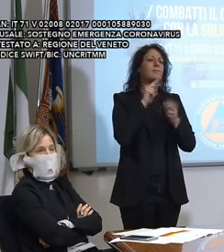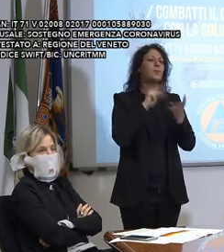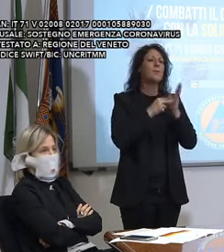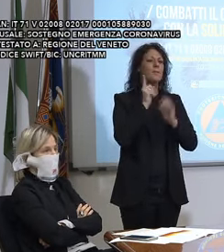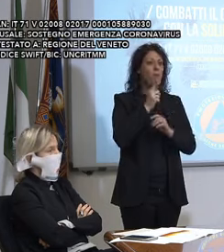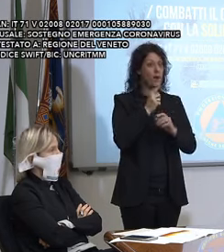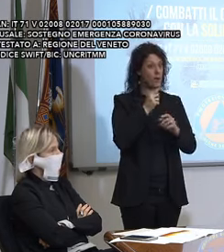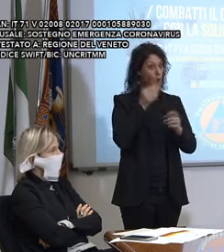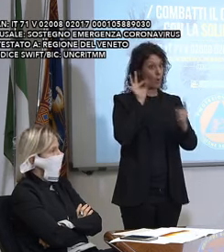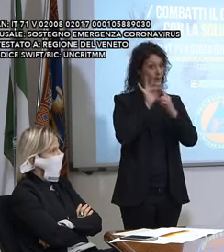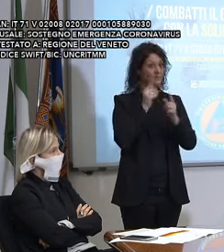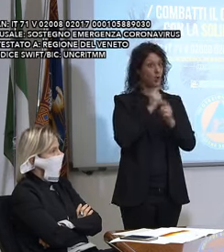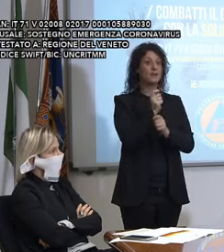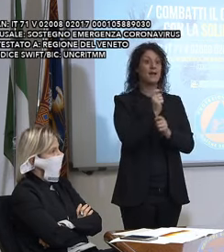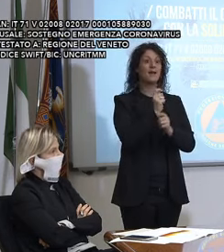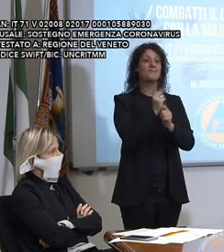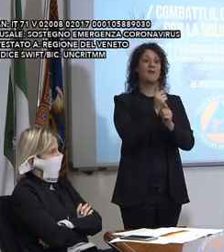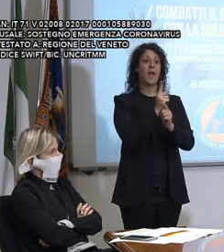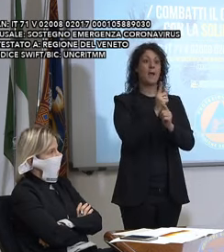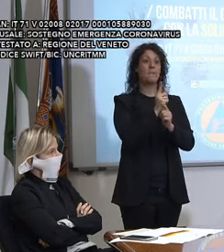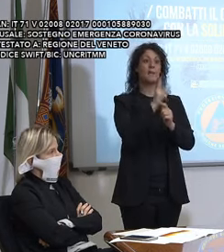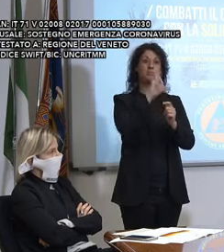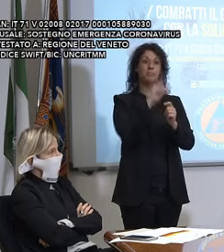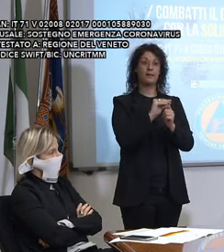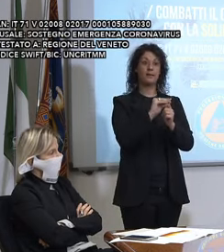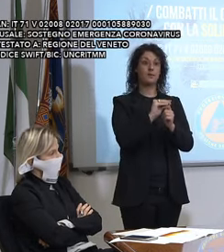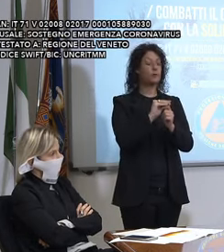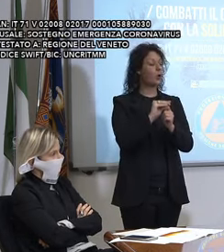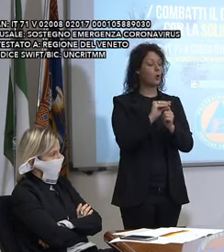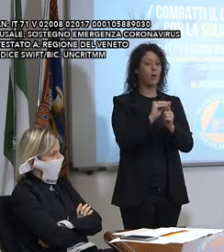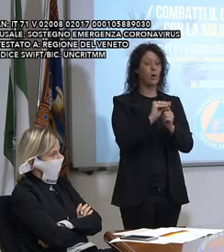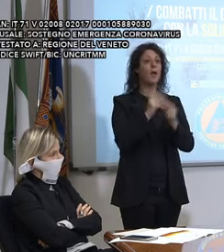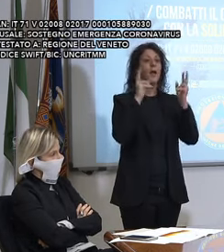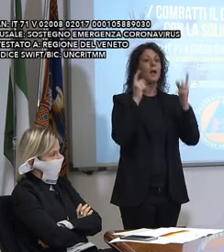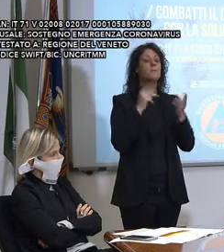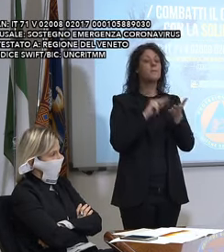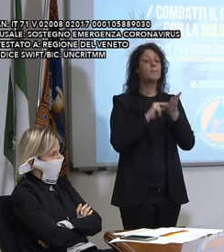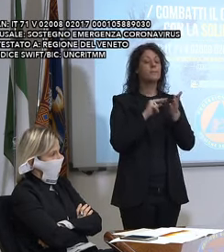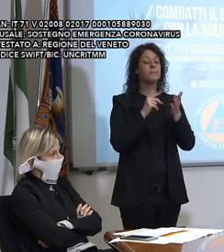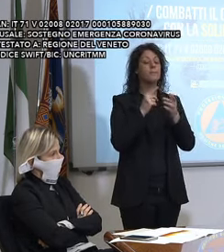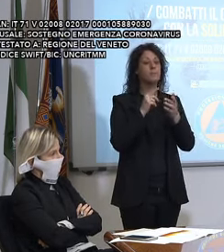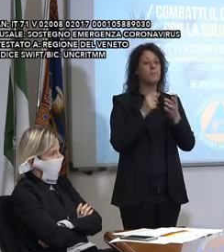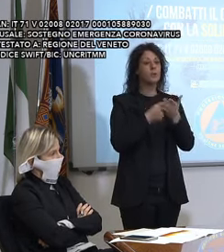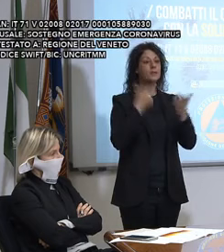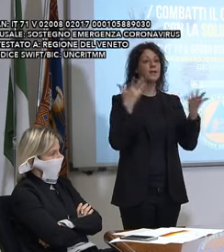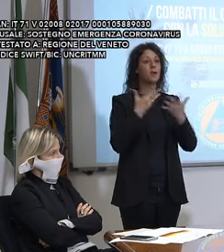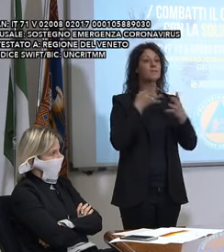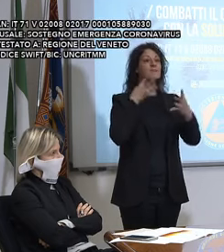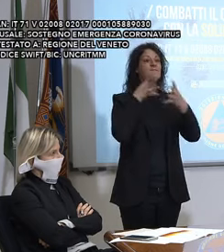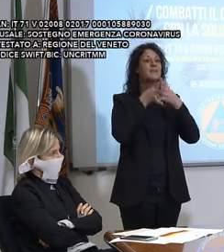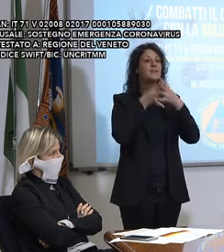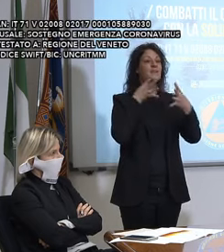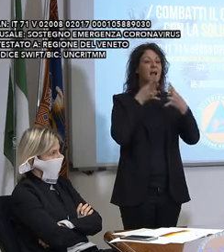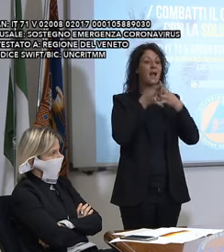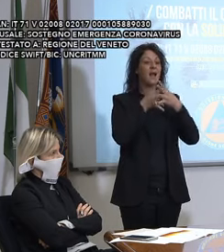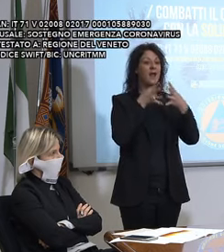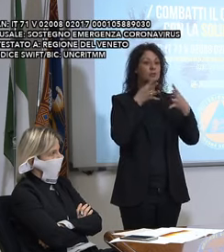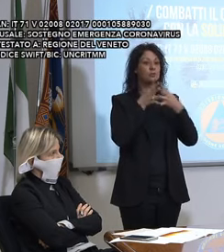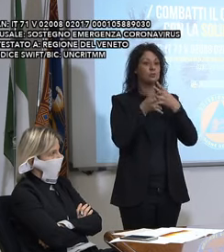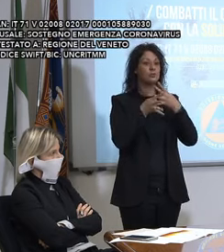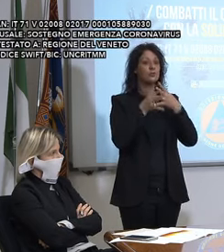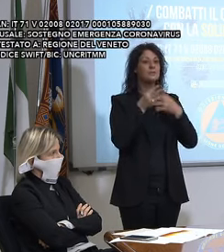la fiamma, il tema è il filtraggio. Mi spiego. L'aria insufflata nello spegnimento di